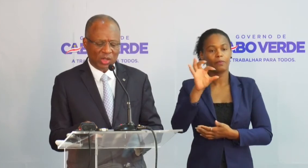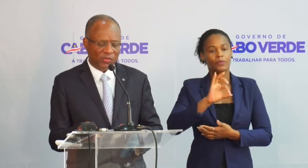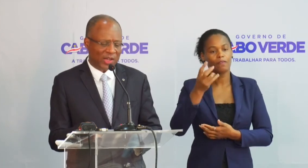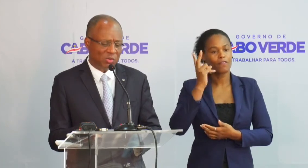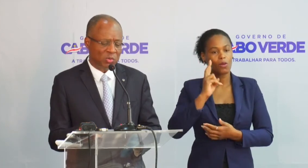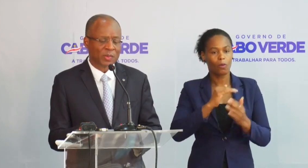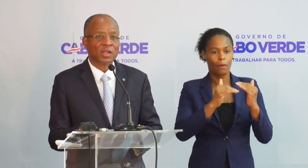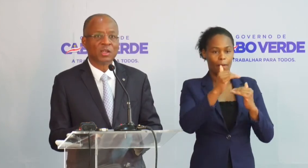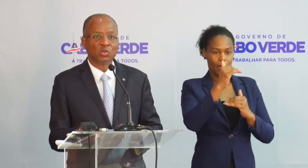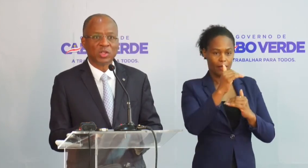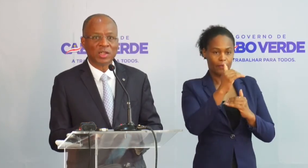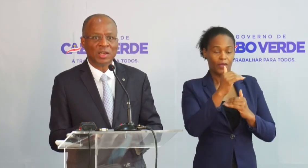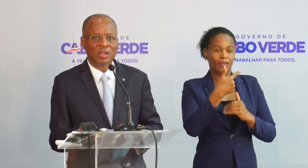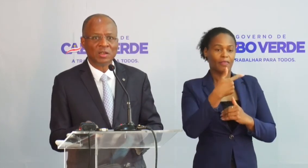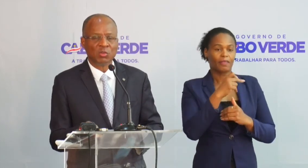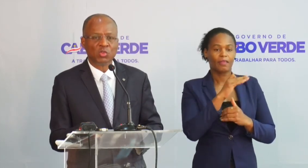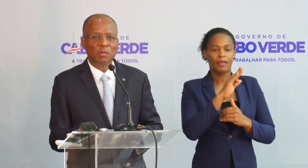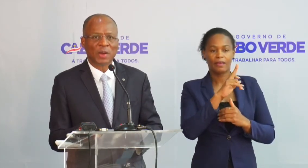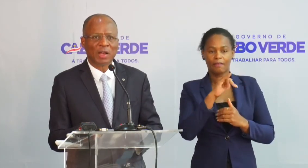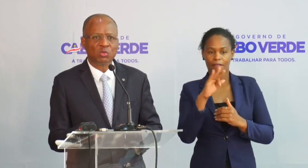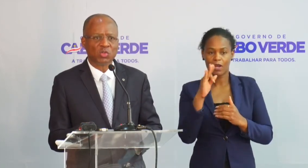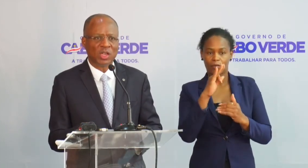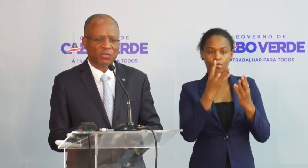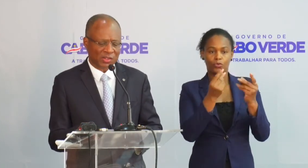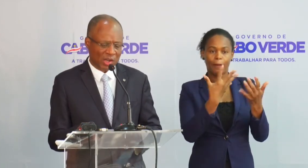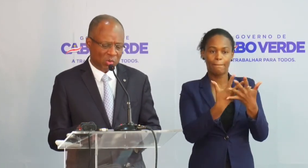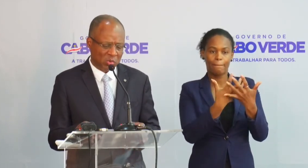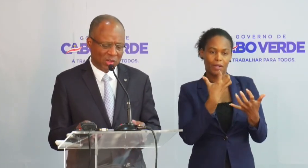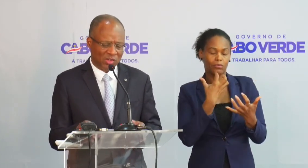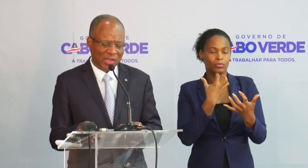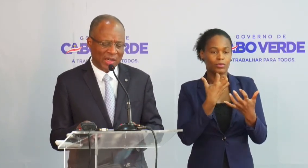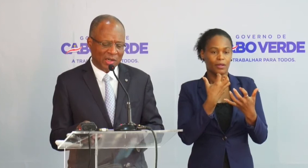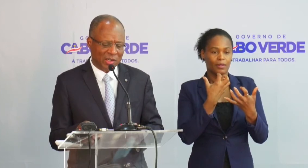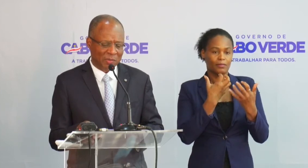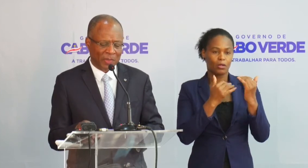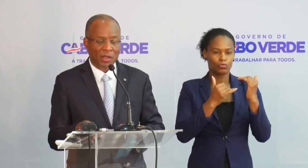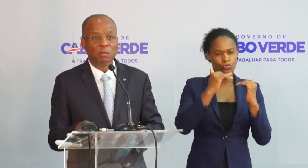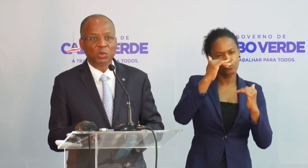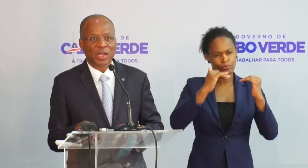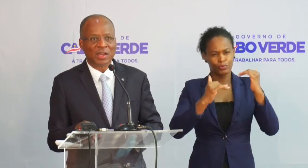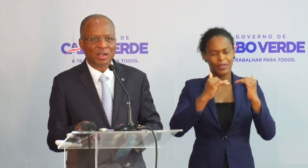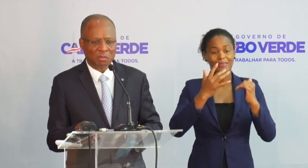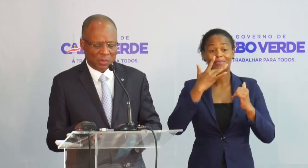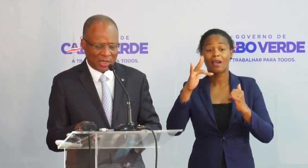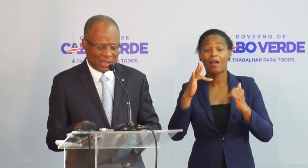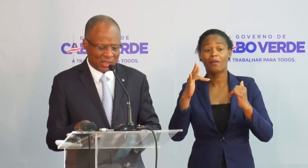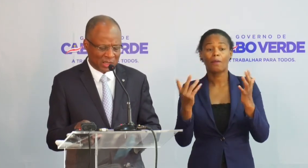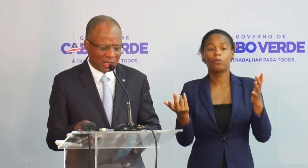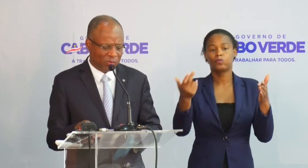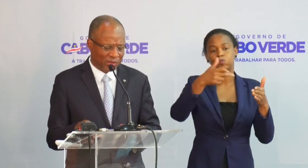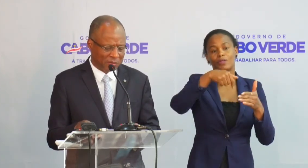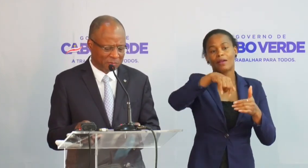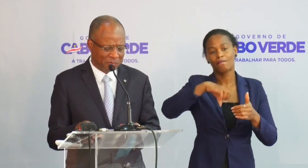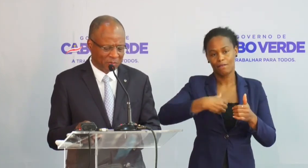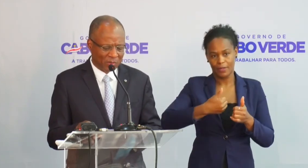aumento tarifário que resultaria dos impactos da inflação externa importada para